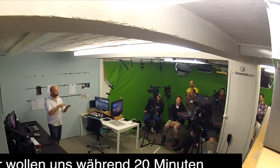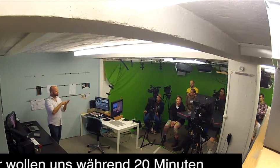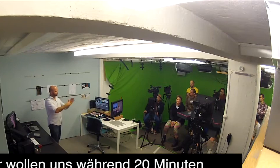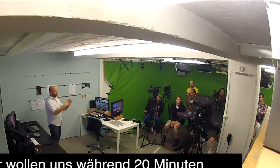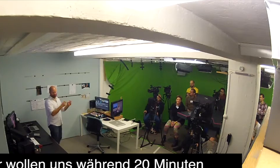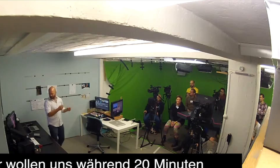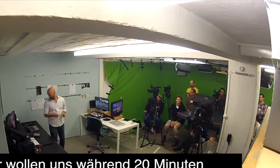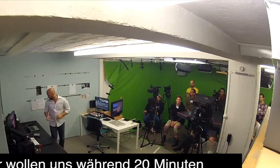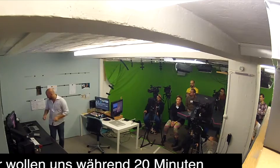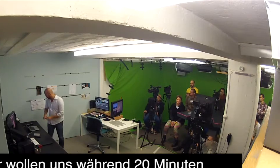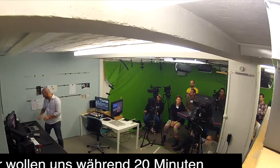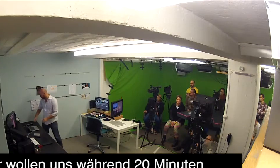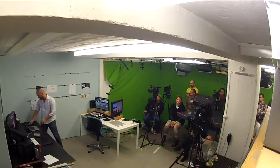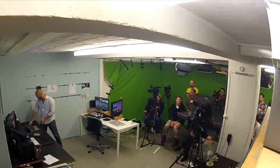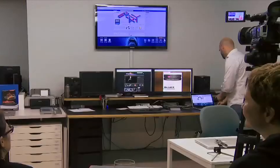dann weiter diskutieren.